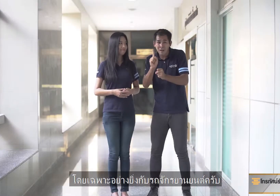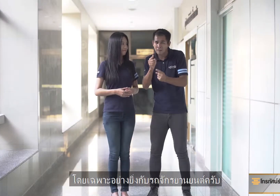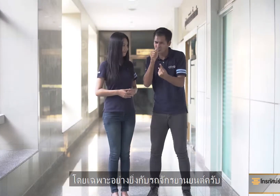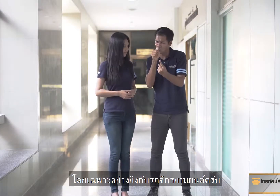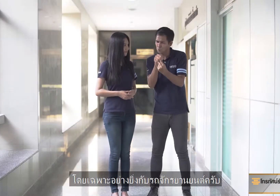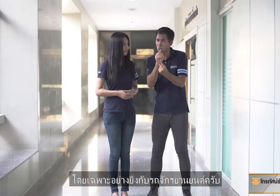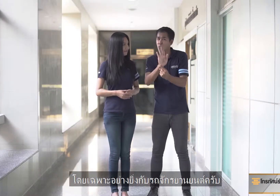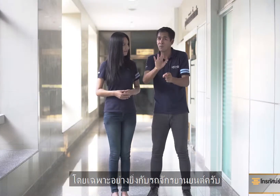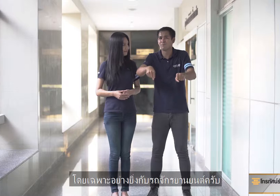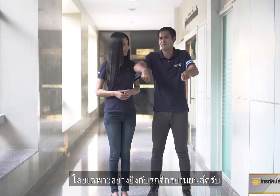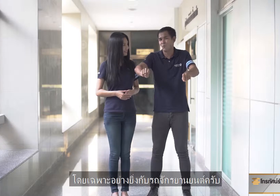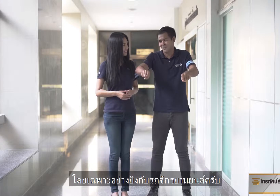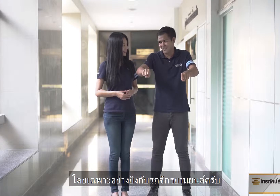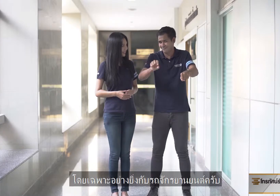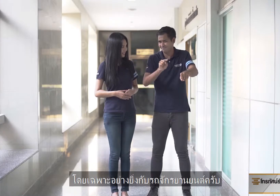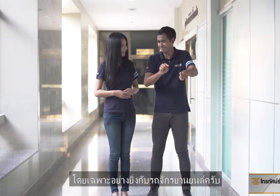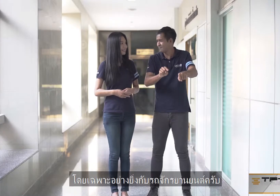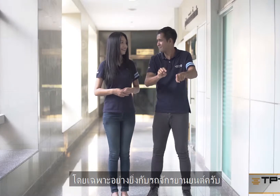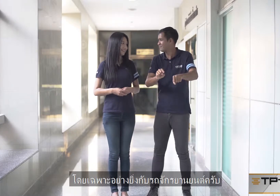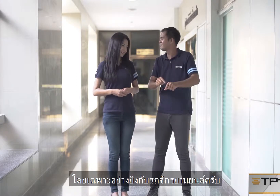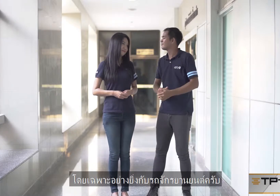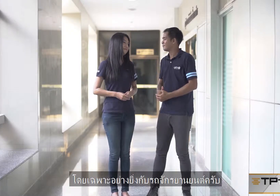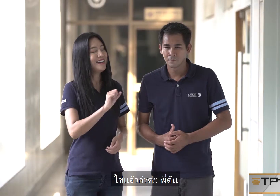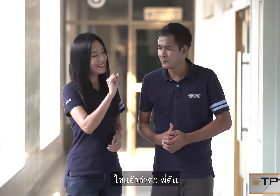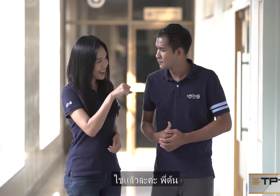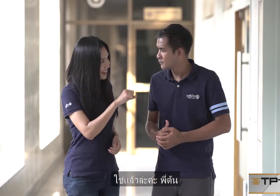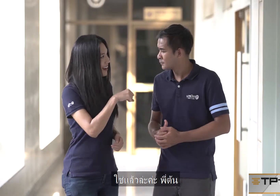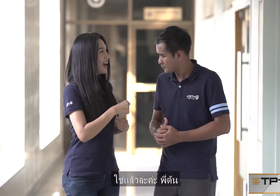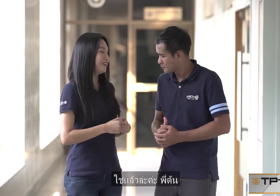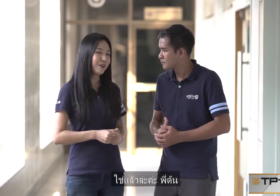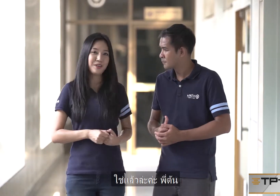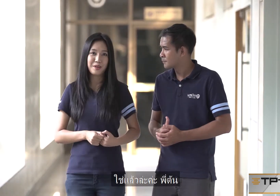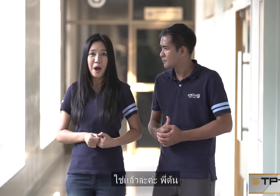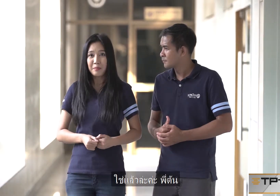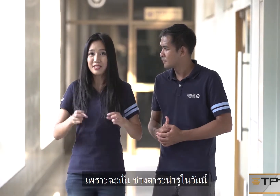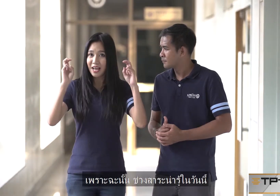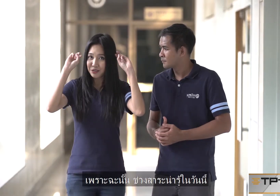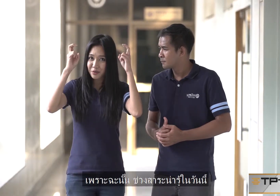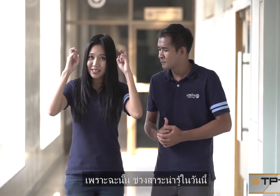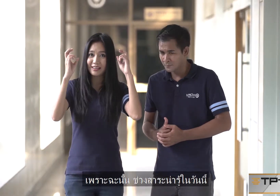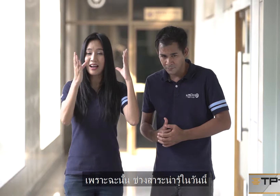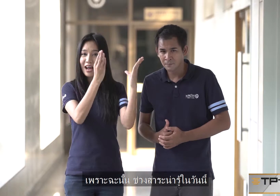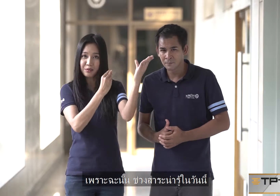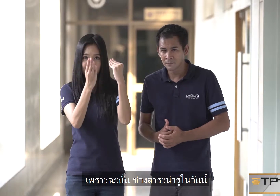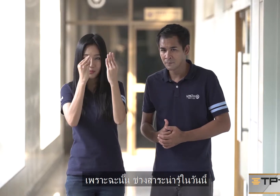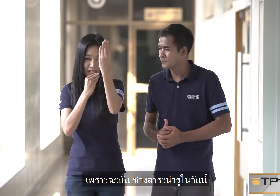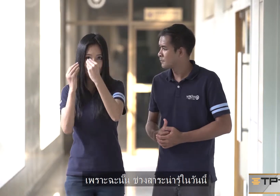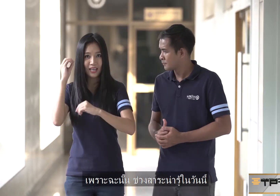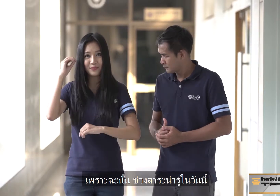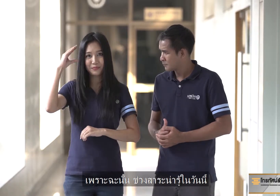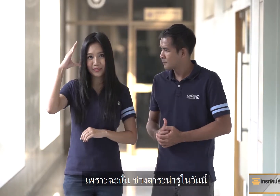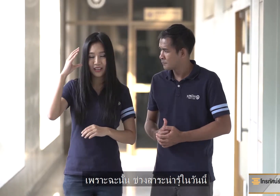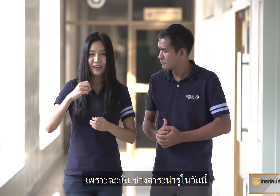ยเฉพาะอย่างยิ่งกับรถจักรยานยนต์ครับ ใช่แล้วล่ะค่ะพี่ต้นเพราะฉะนั้นช่วงสาระน่ารู้ใน